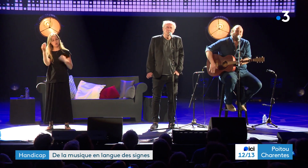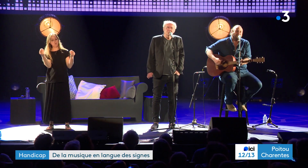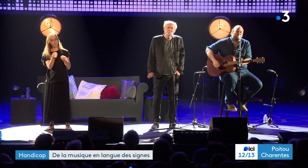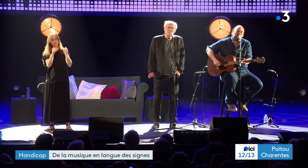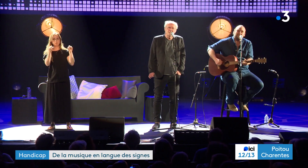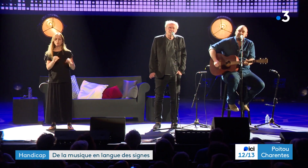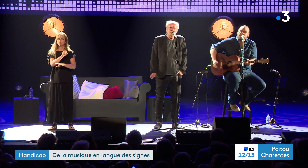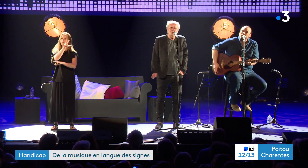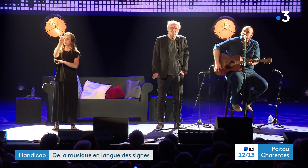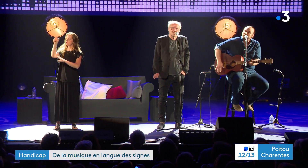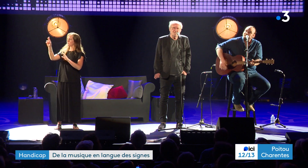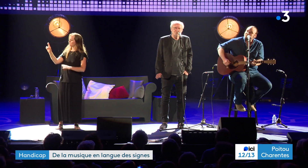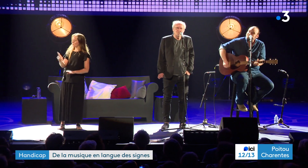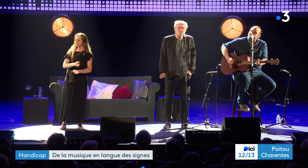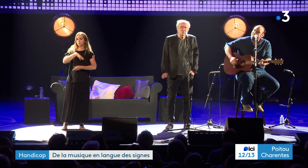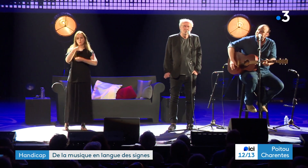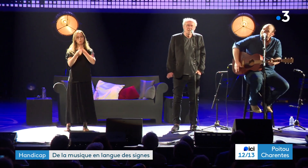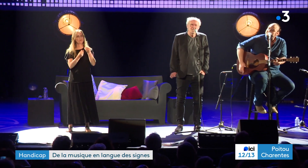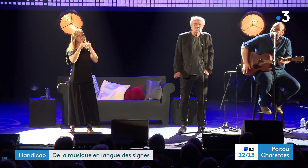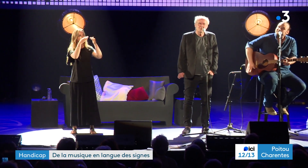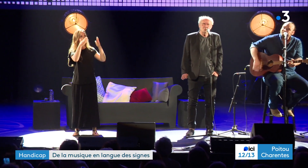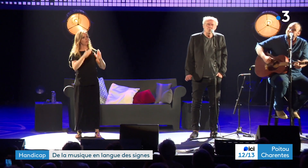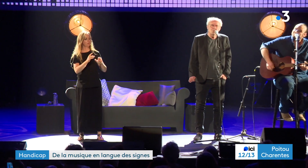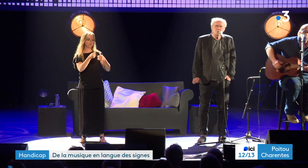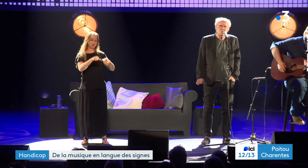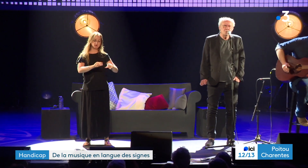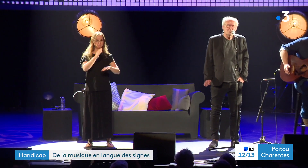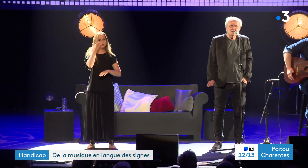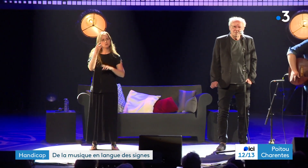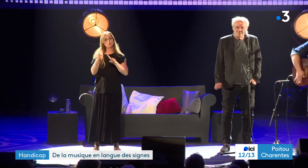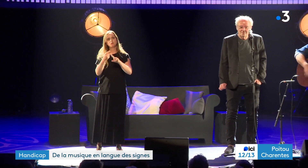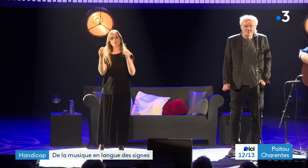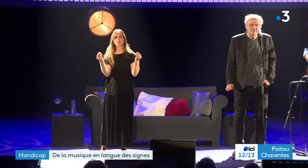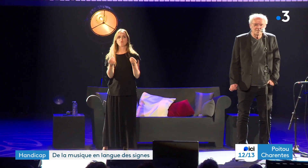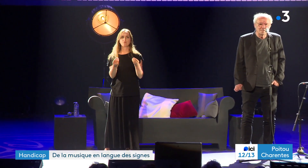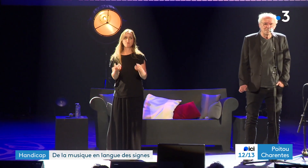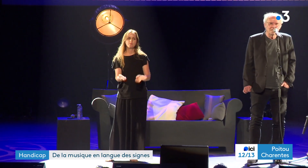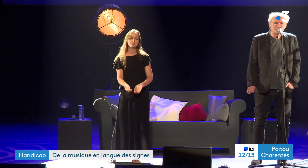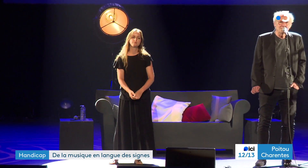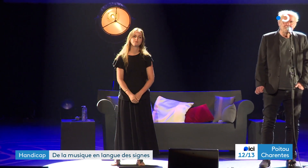du chant-signe. Là encore, pas de traduction littérale, mais un travail sur les mots et leur évocation.